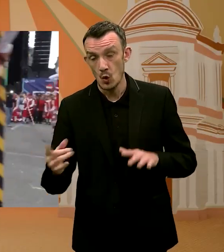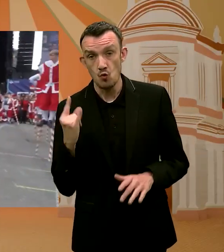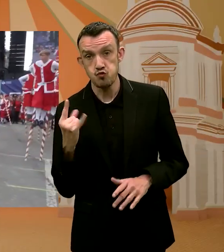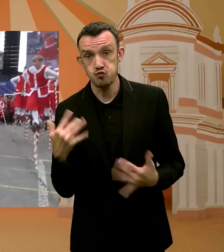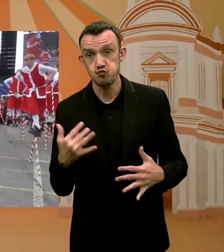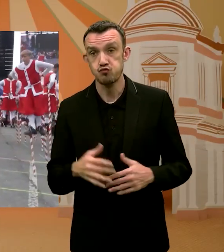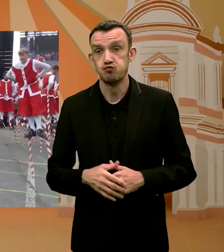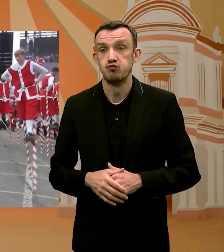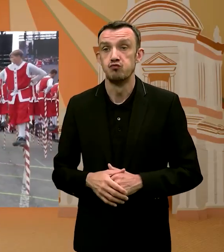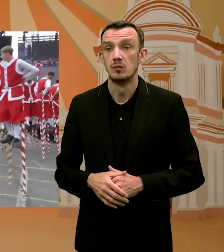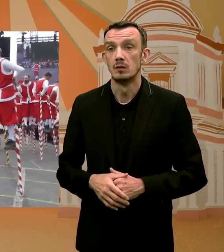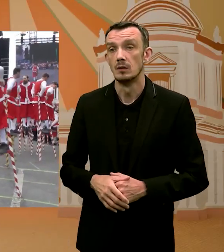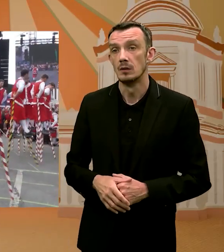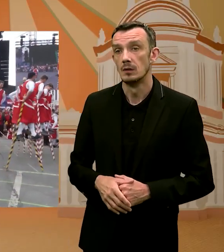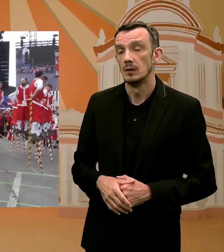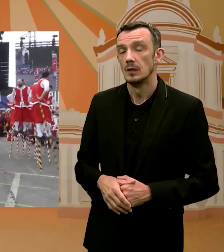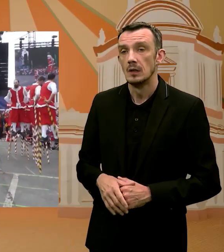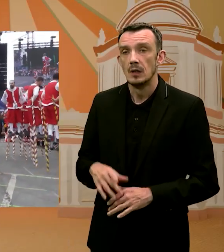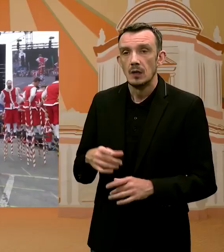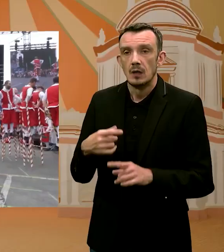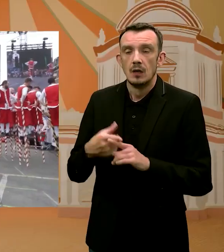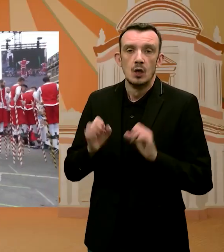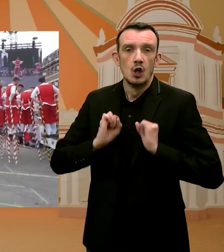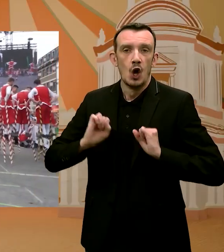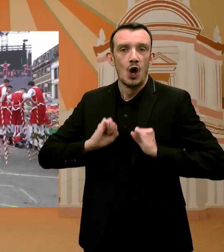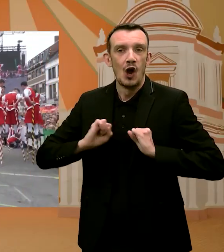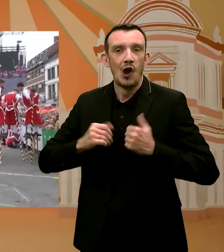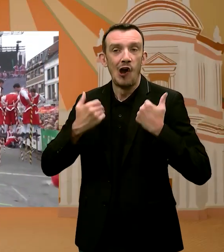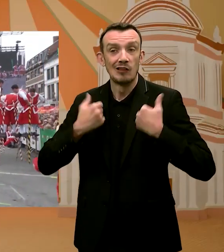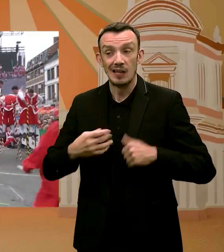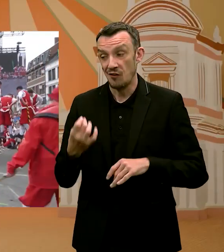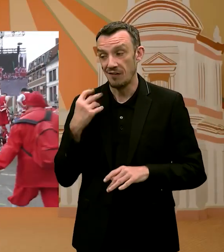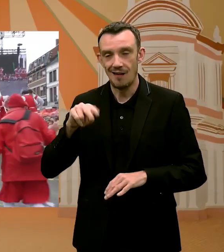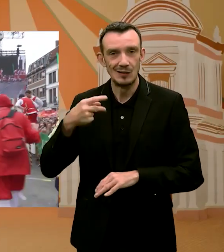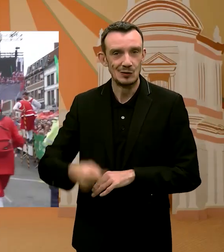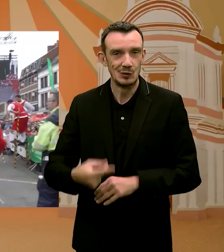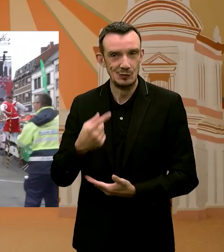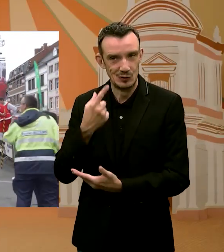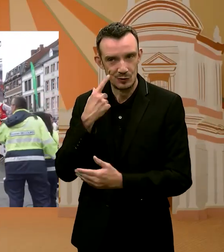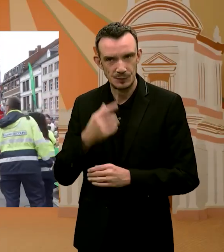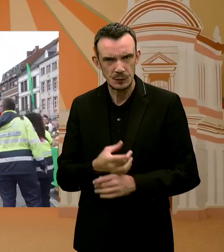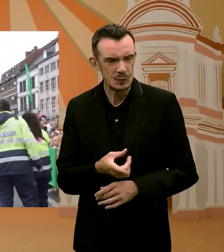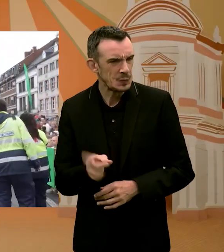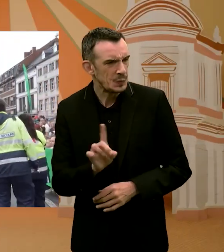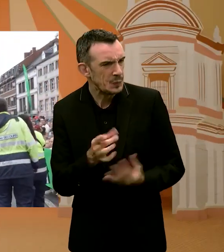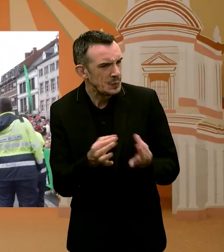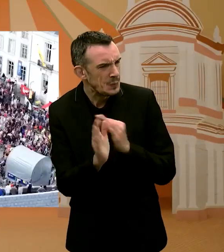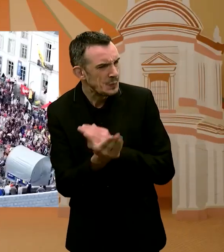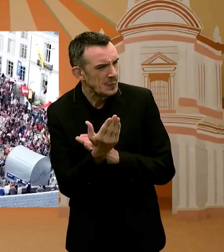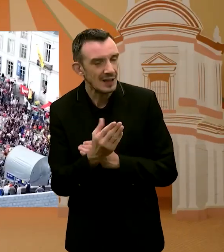Et nous avons notre entraîneur national qui est par terre. Alors c'est qui? Vous pouvez nous le présenter, hein? Jean-François Baudson dit Cruchot,